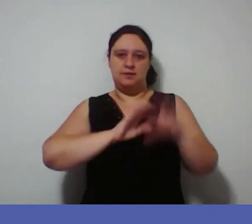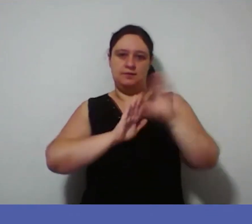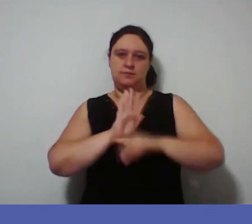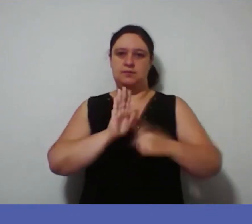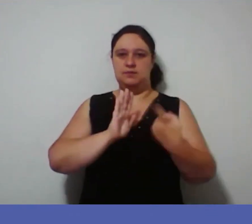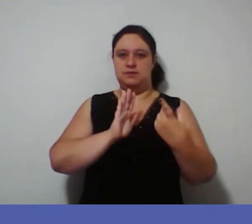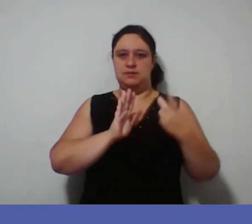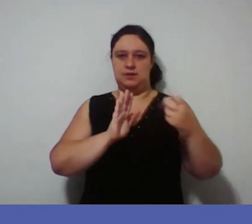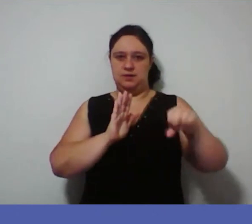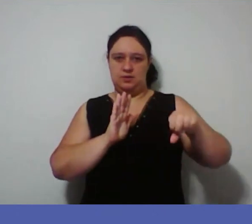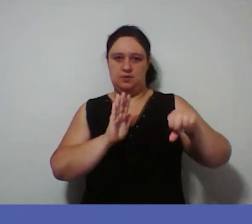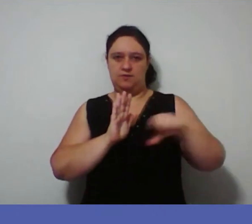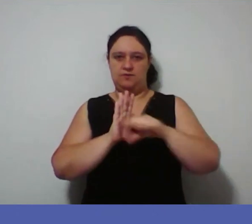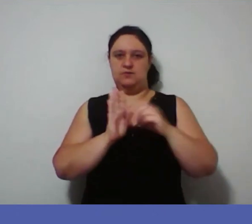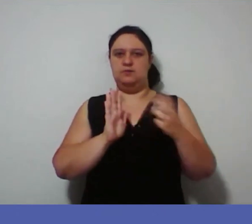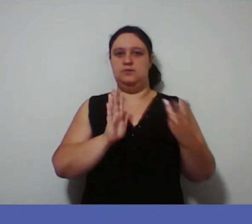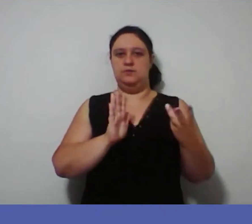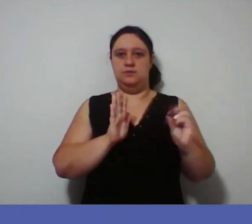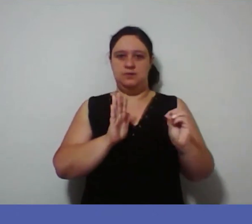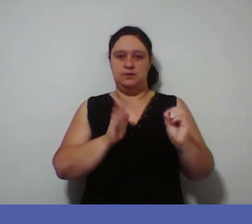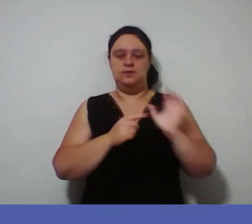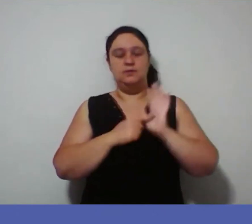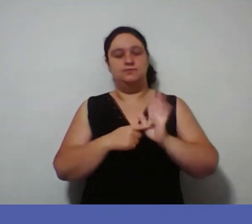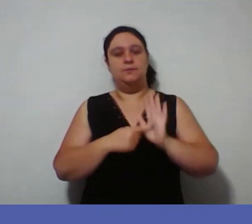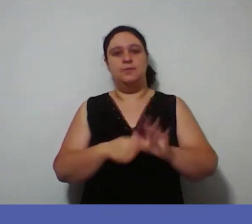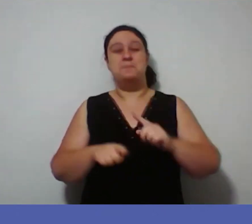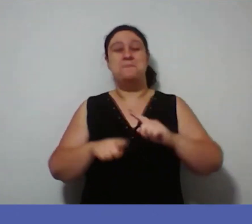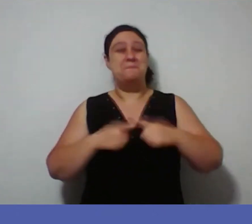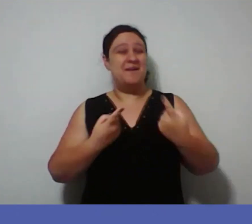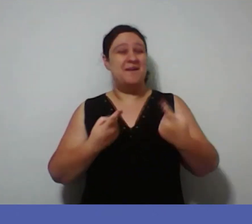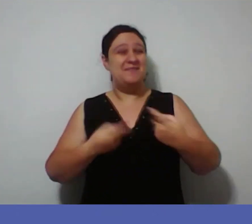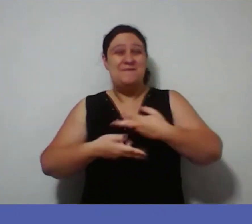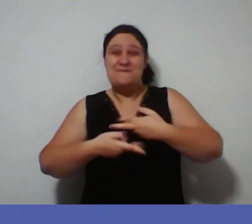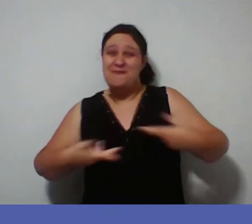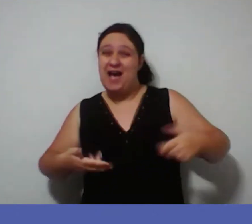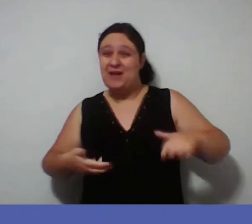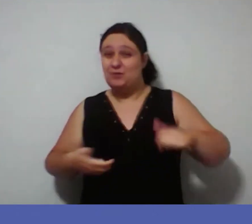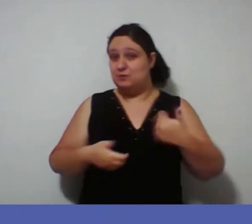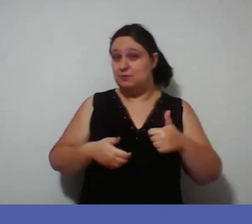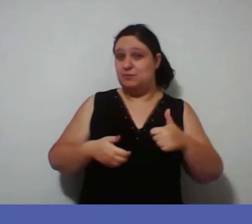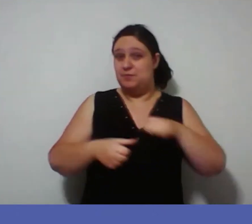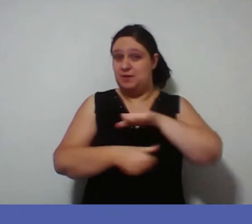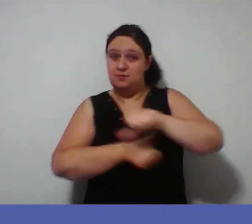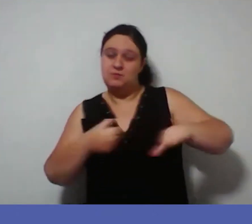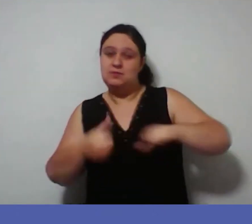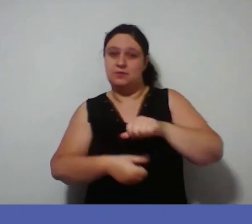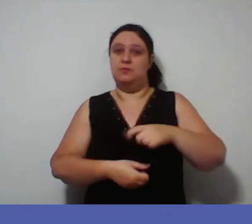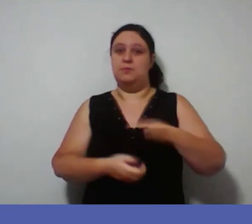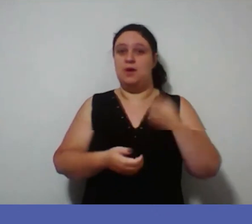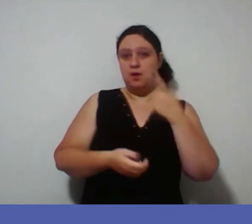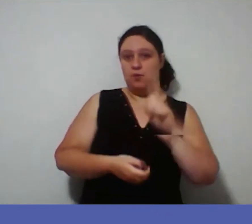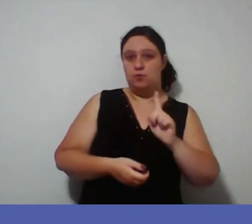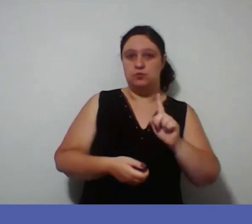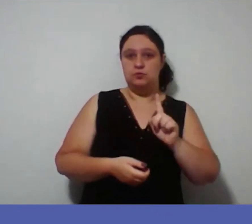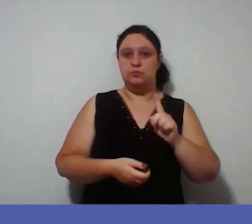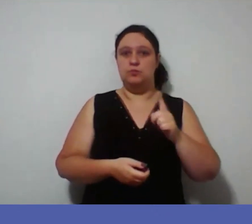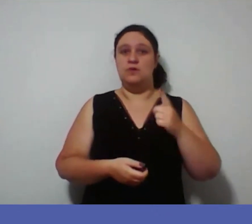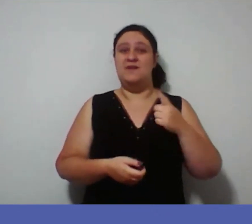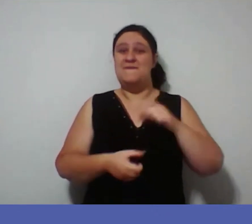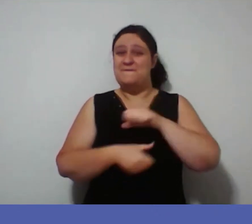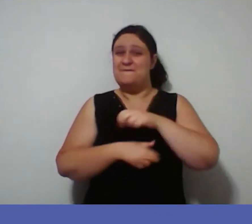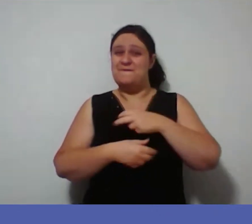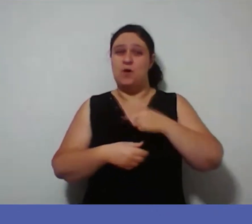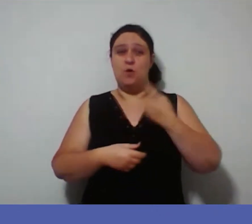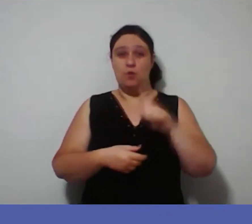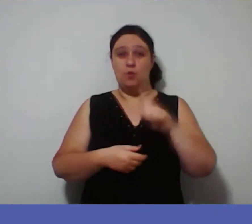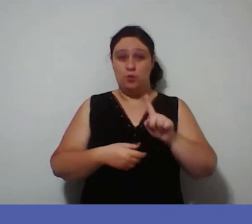entretanto, muitos primeiros serão últimos e muitos últimos serão os primeiros. Quer dizer, não necessariamente